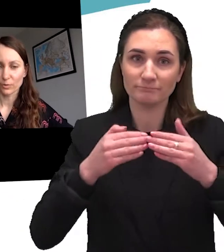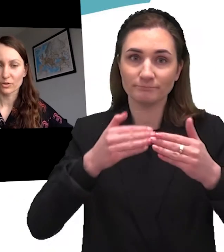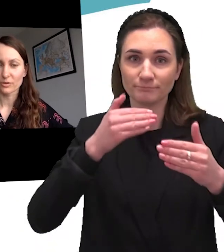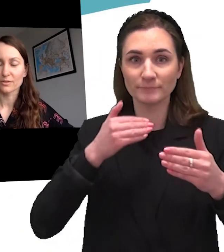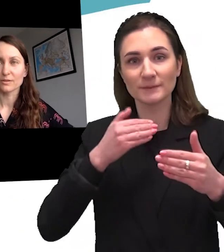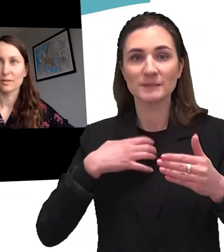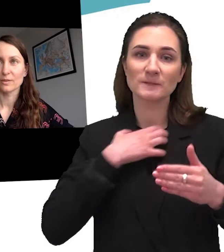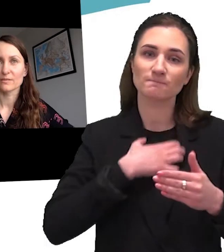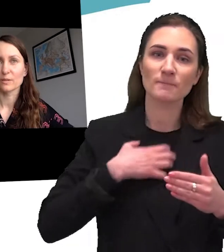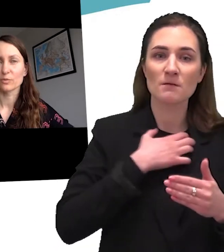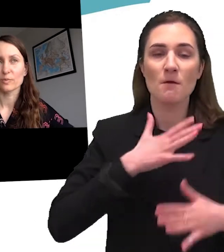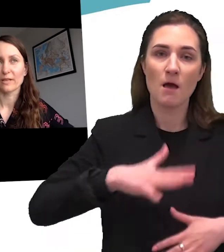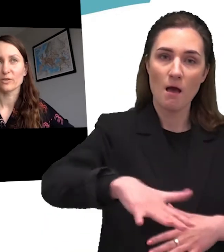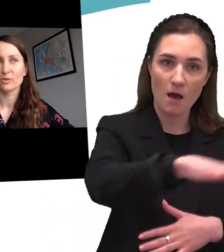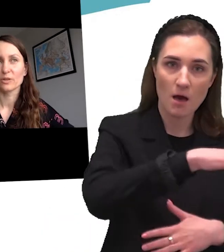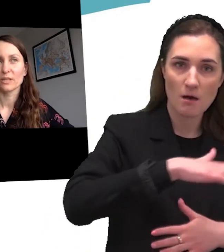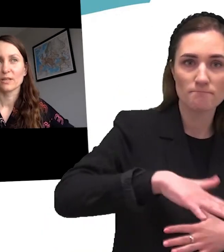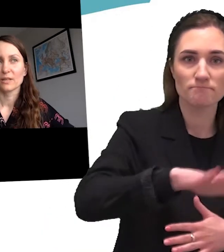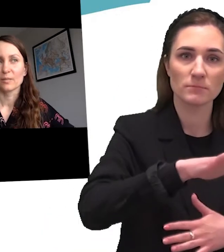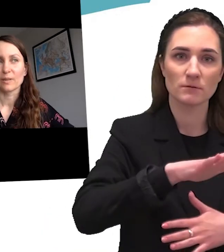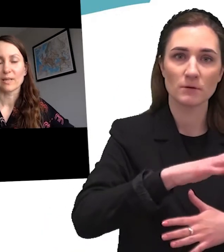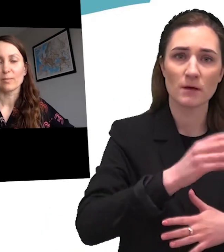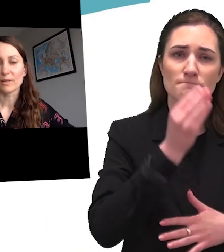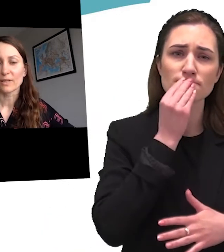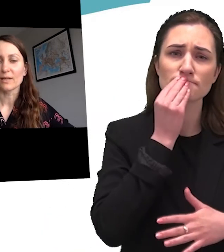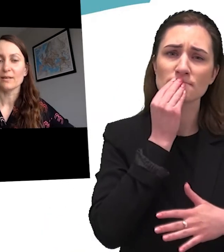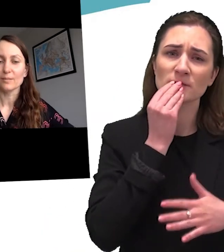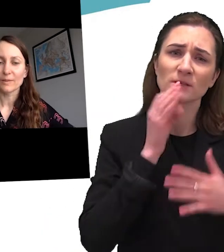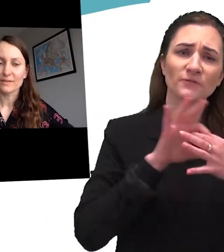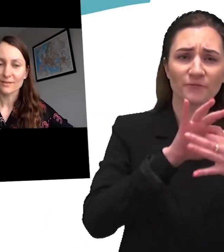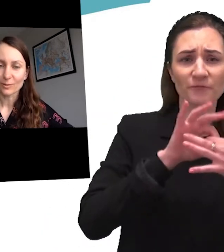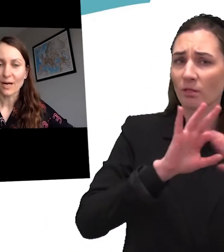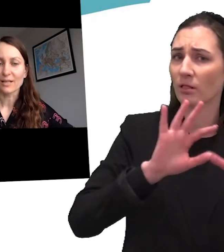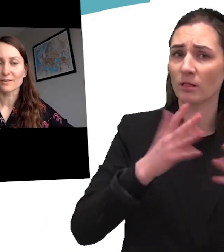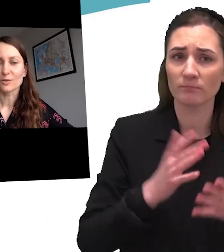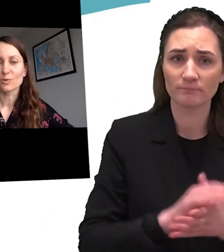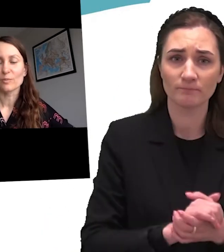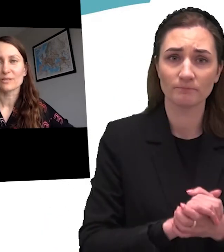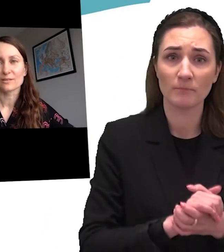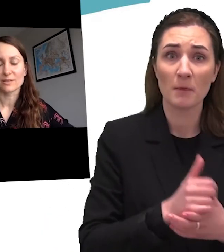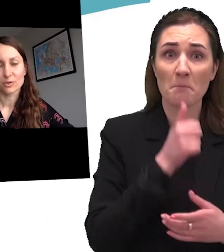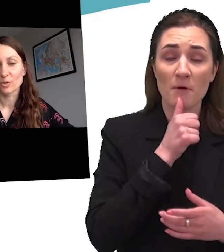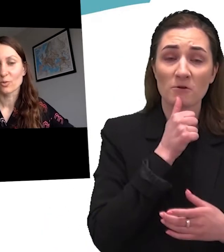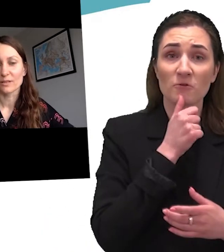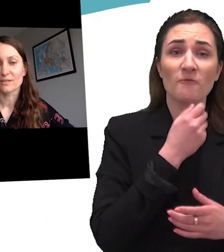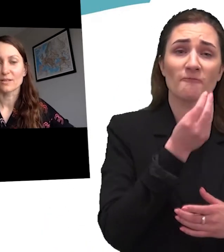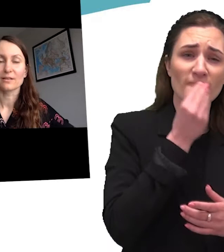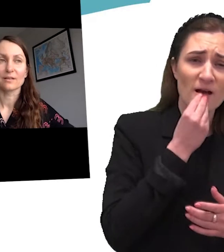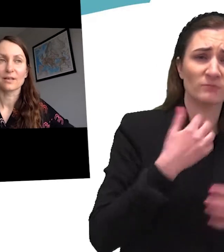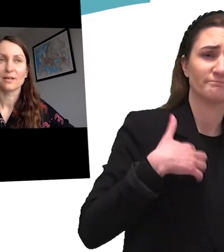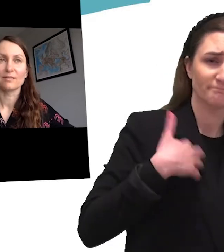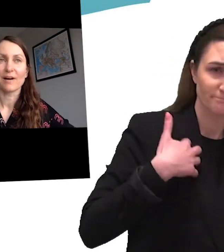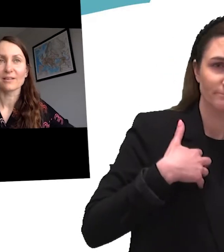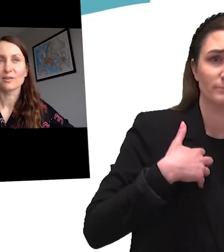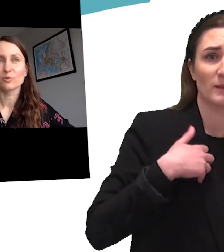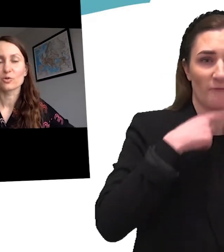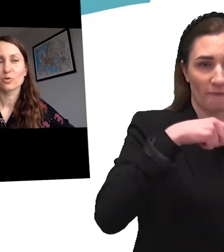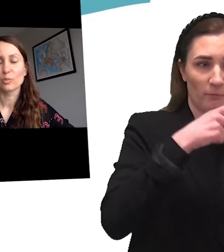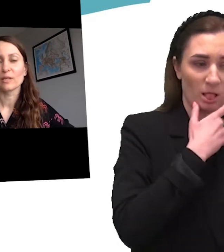valgymo įpročius, labai svarbu iš pradžių pati aplinka, pats ritualas, su kuo maistas asocijuojasi, ar tai yra